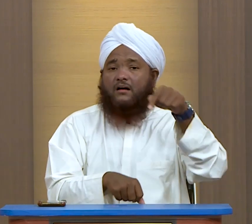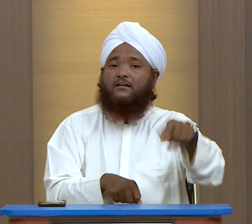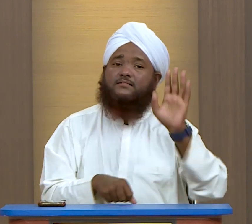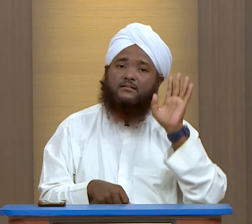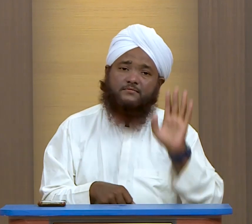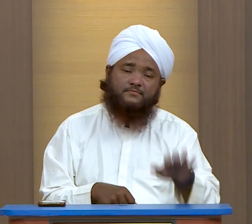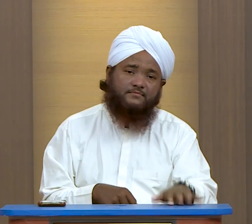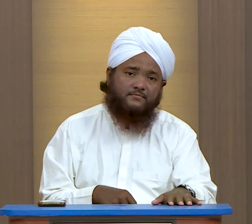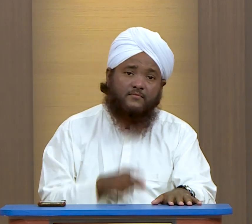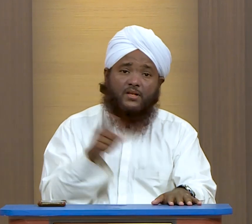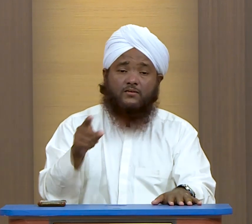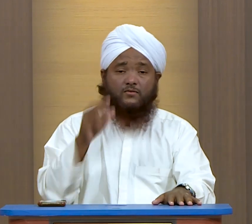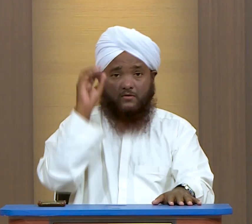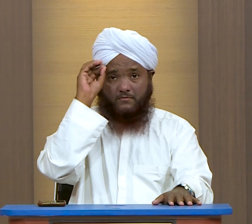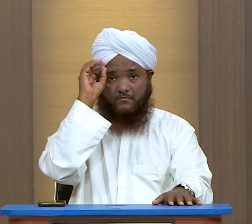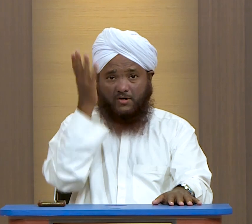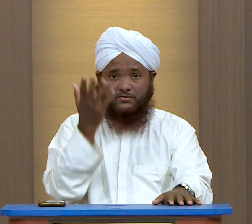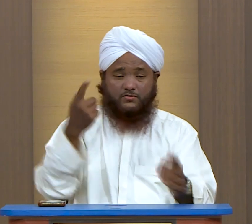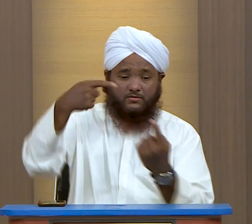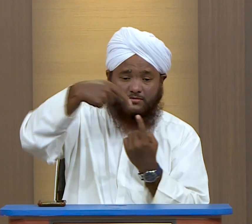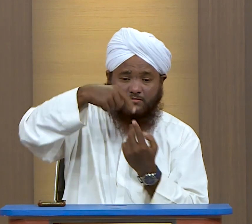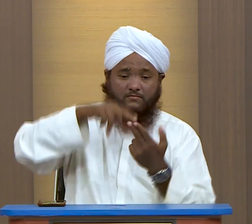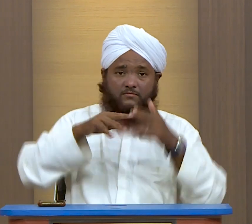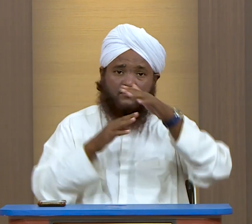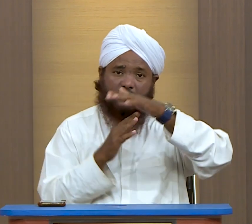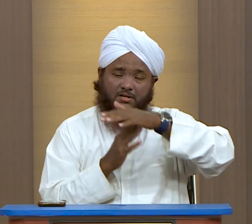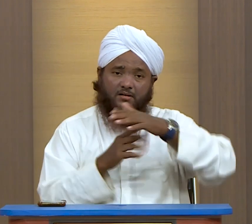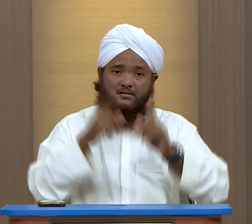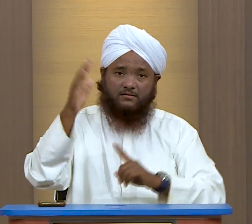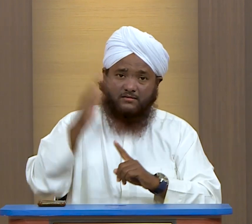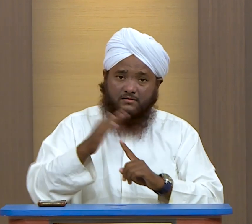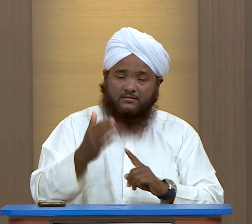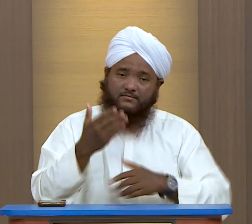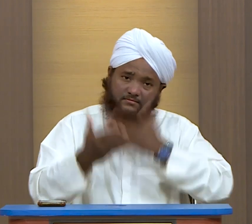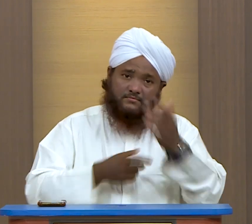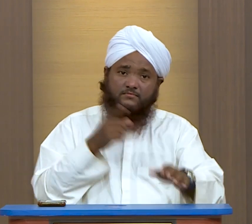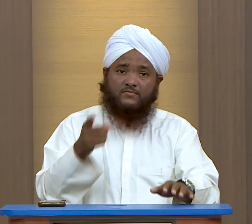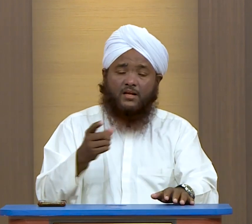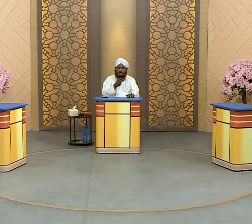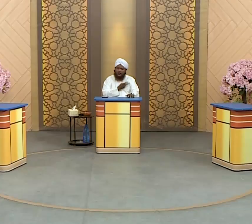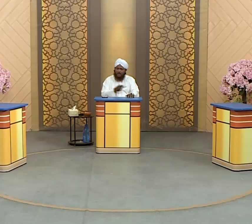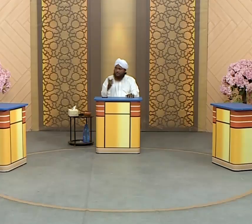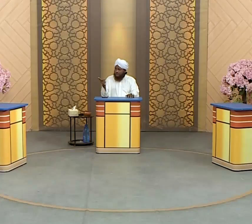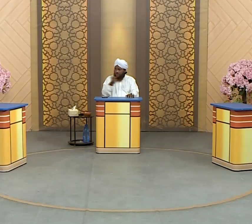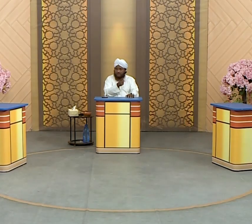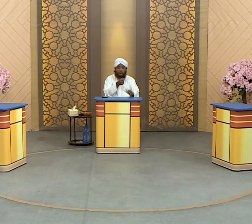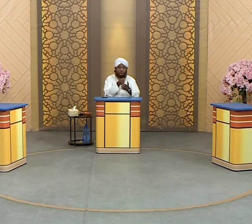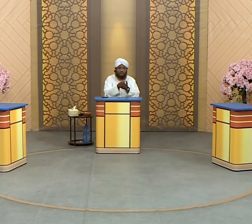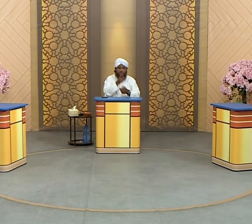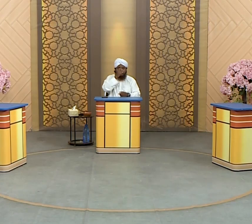حضرت سیدنا ابو عبد الرحمن حاتم اصم رحمت اللہ علیہ فرماتے ہیں، ہمیں یہ بات پہنچی ہے کہ جھوٹا دوزخ